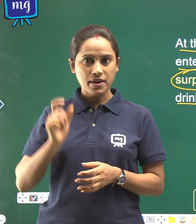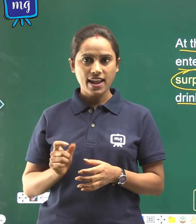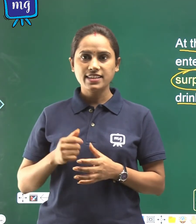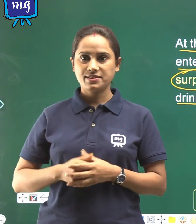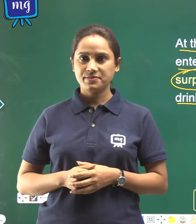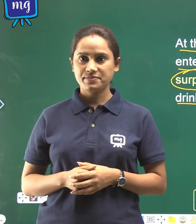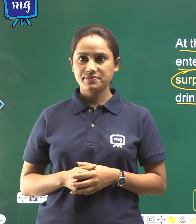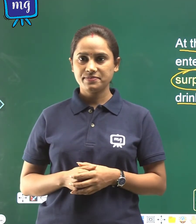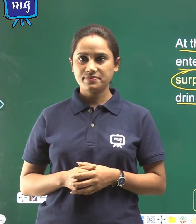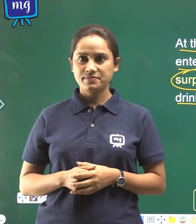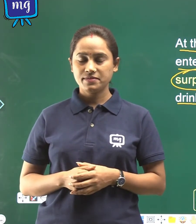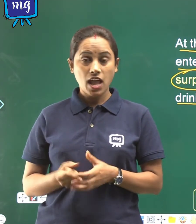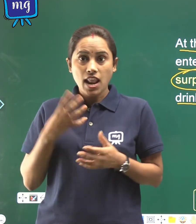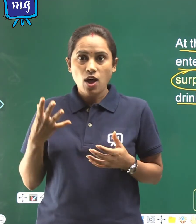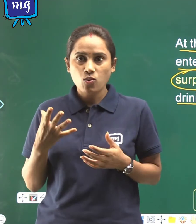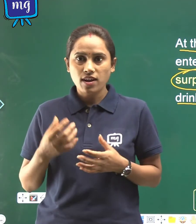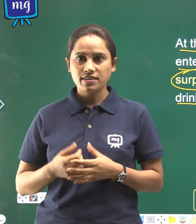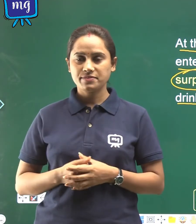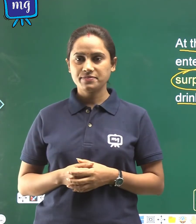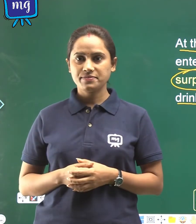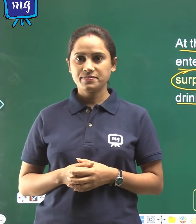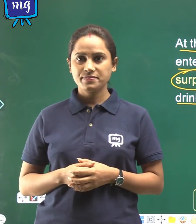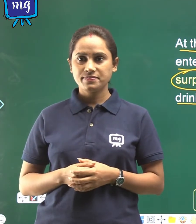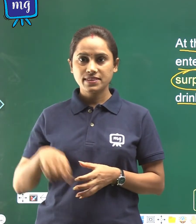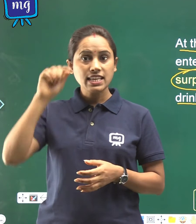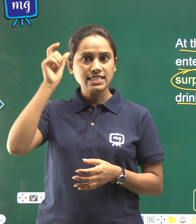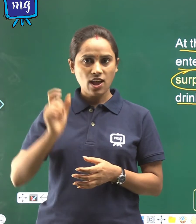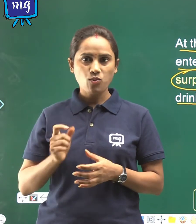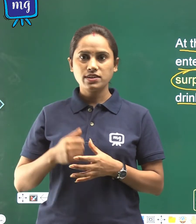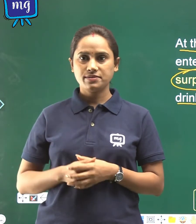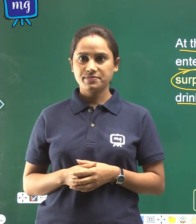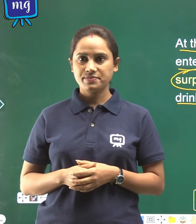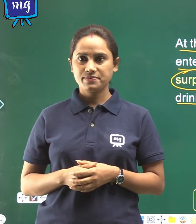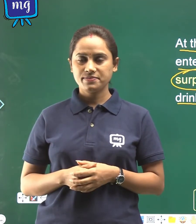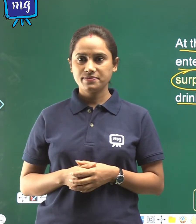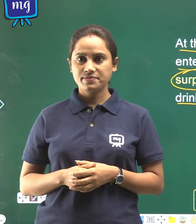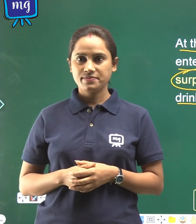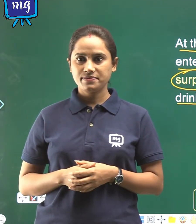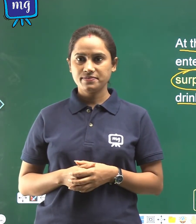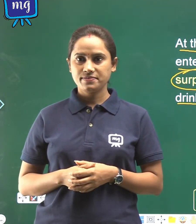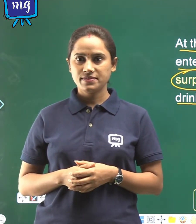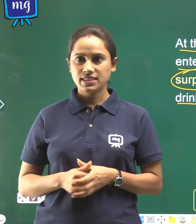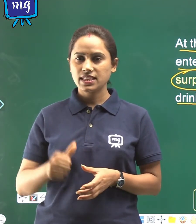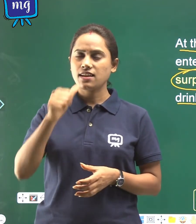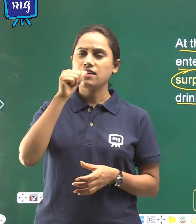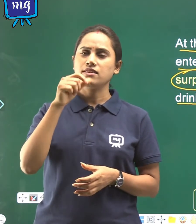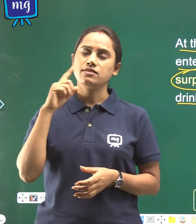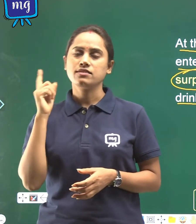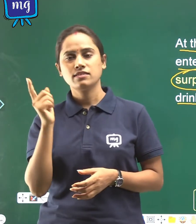सरप्राइज, हैरान होना. स्टाउट, एक प्रकार की